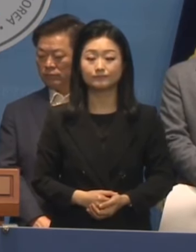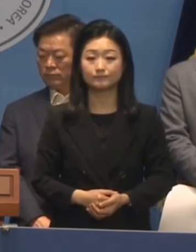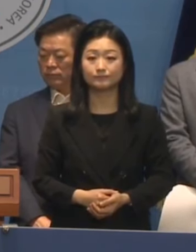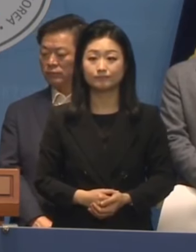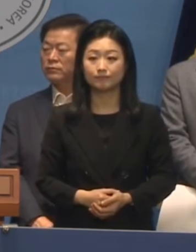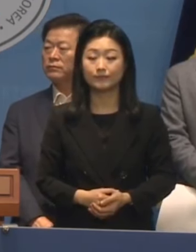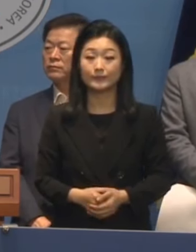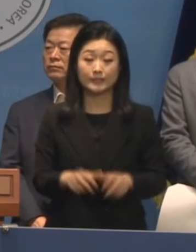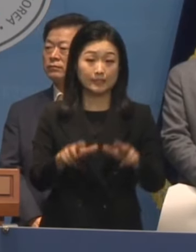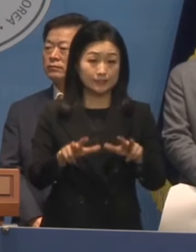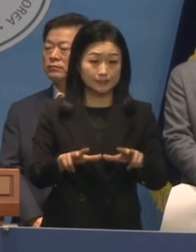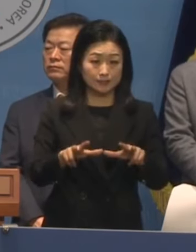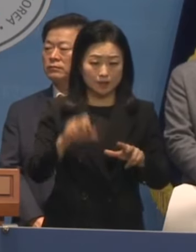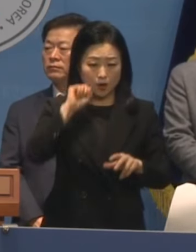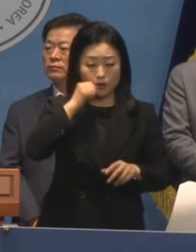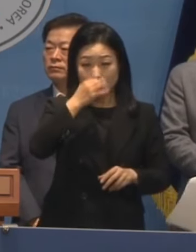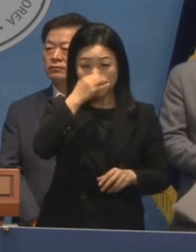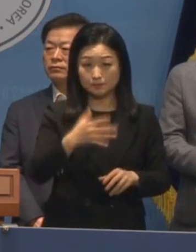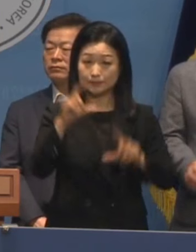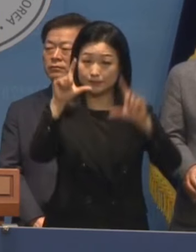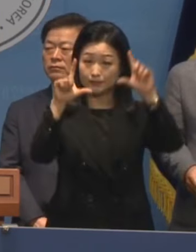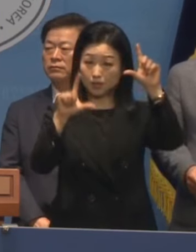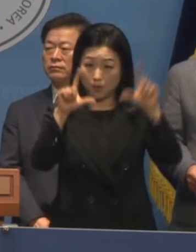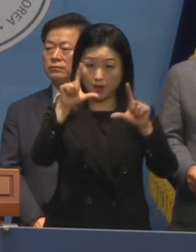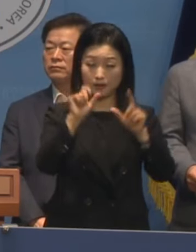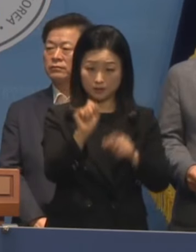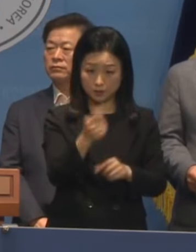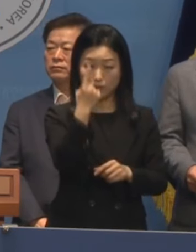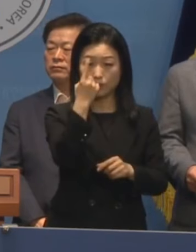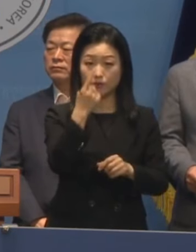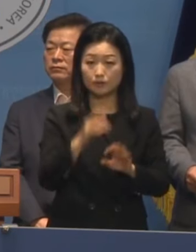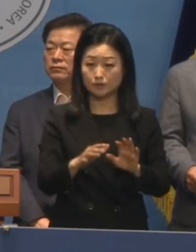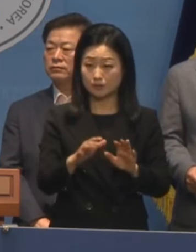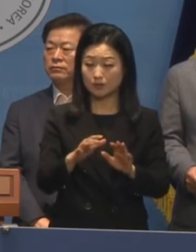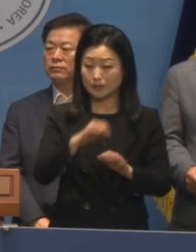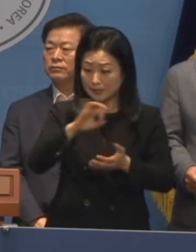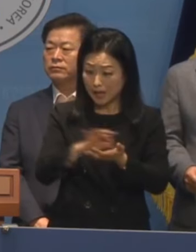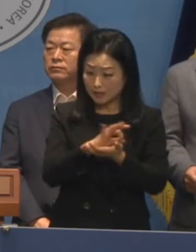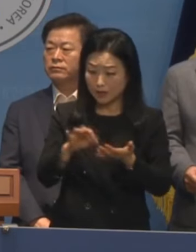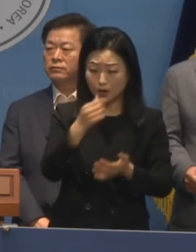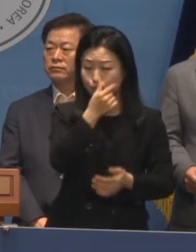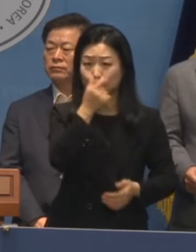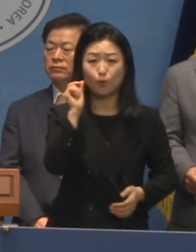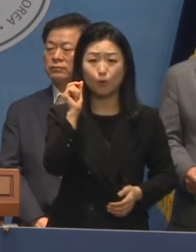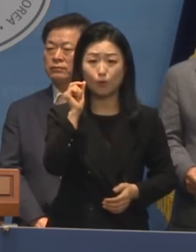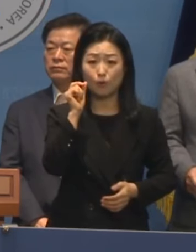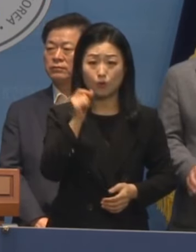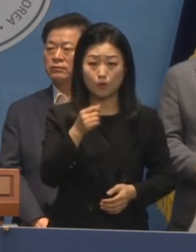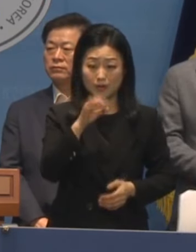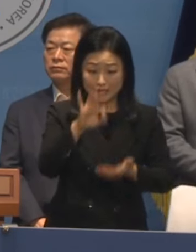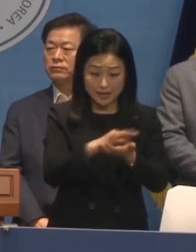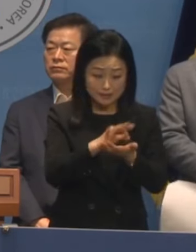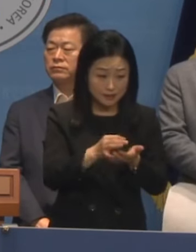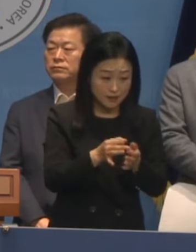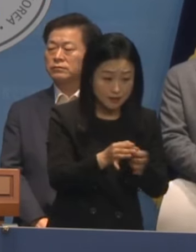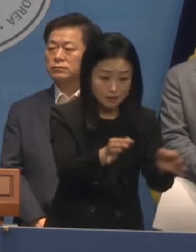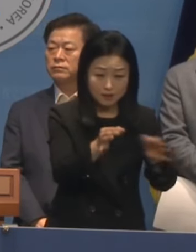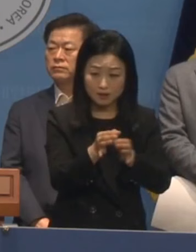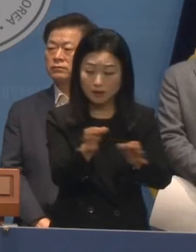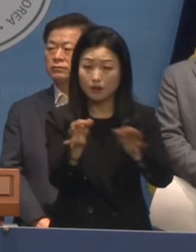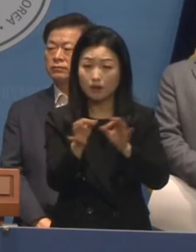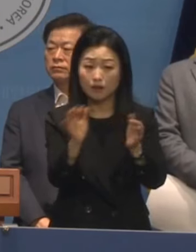이와 같은 총체적 난국 속에서 한정된 자원의 권위적 분배라는 정치는